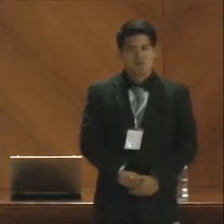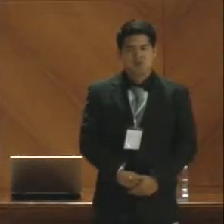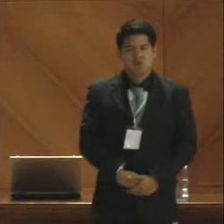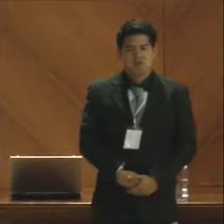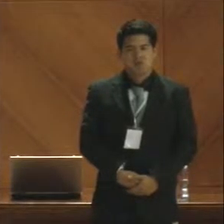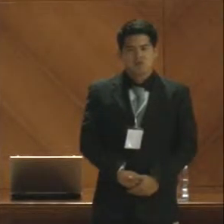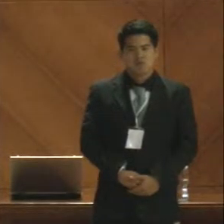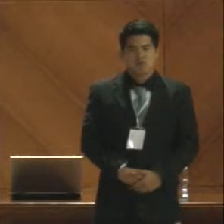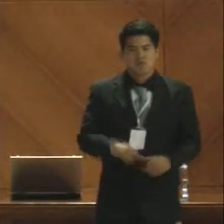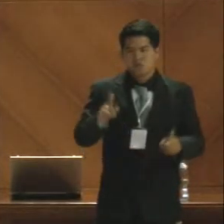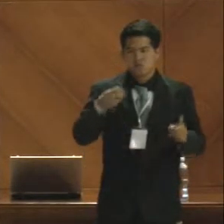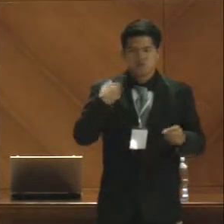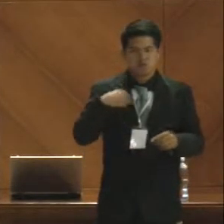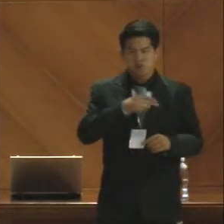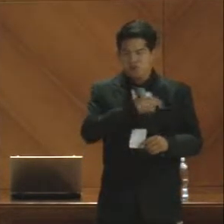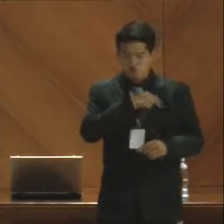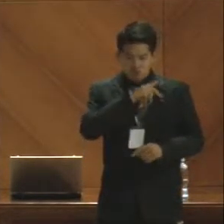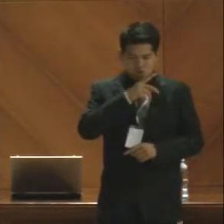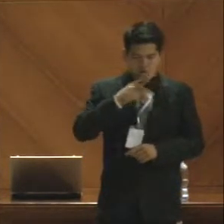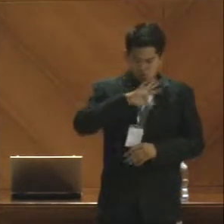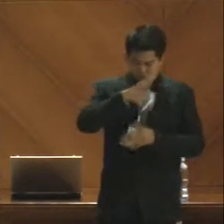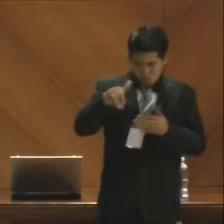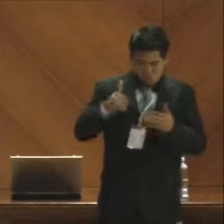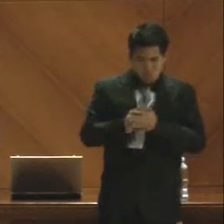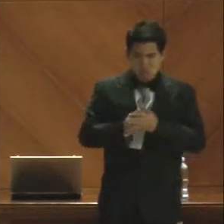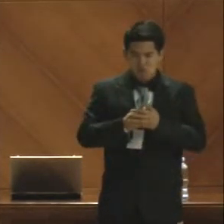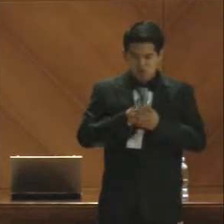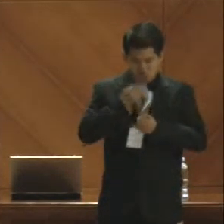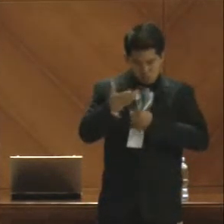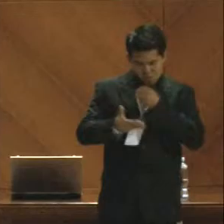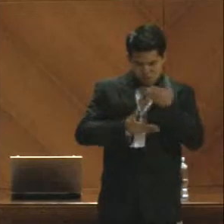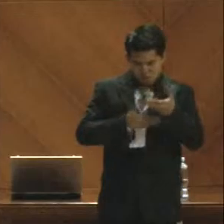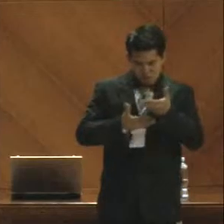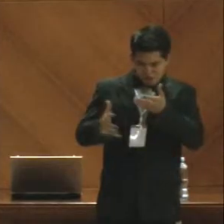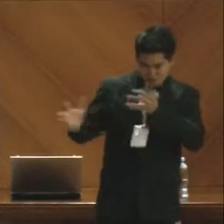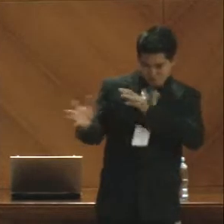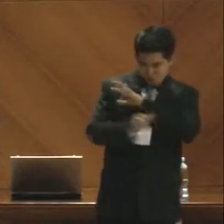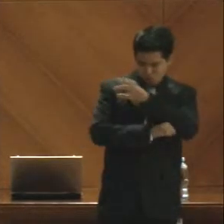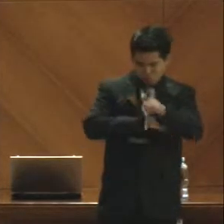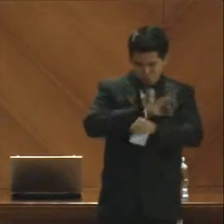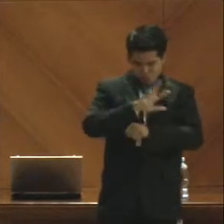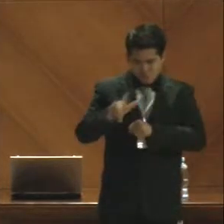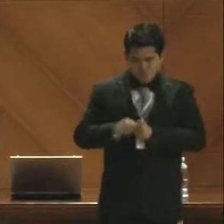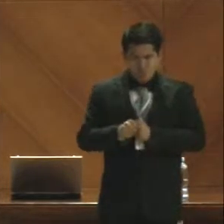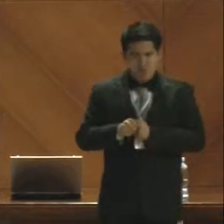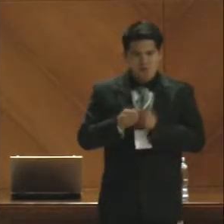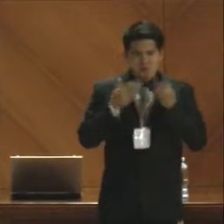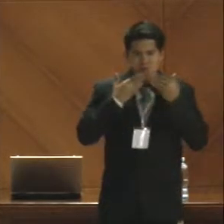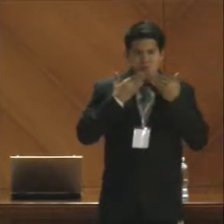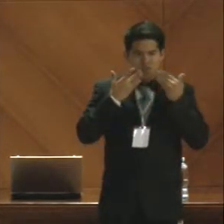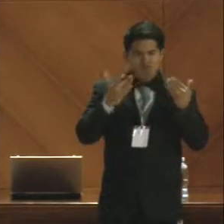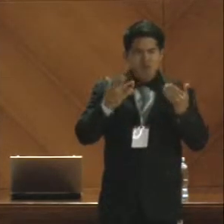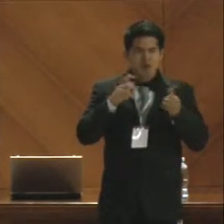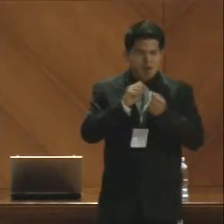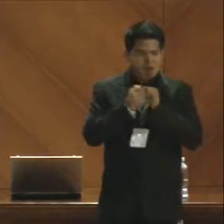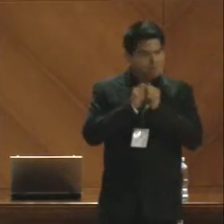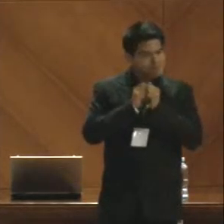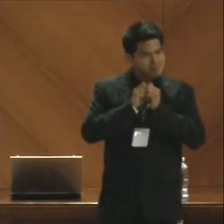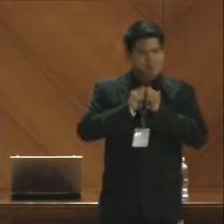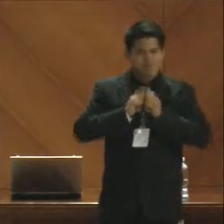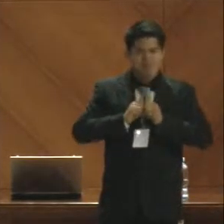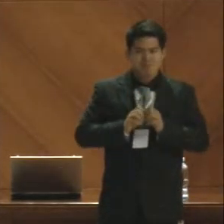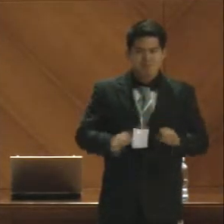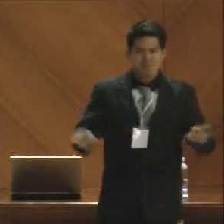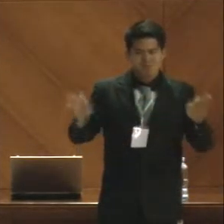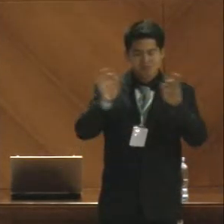siendo violentada y nosotros no nos estamos dando cuenta. ¿Sí? Y es un tema grave. Porque hay el dicho, ¿no?